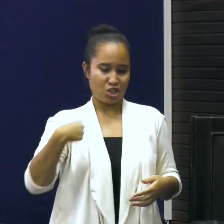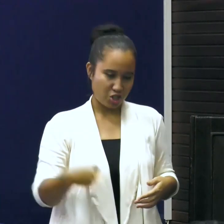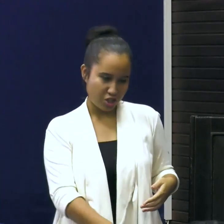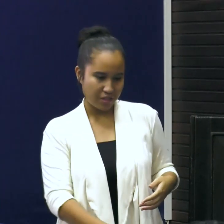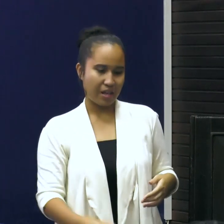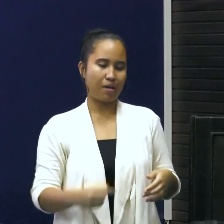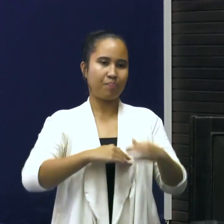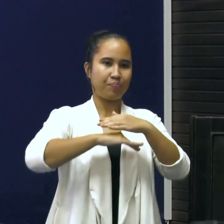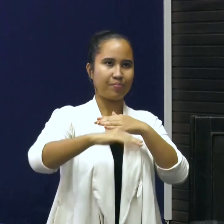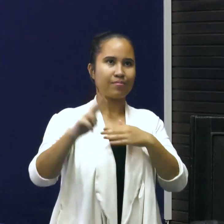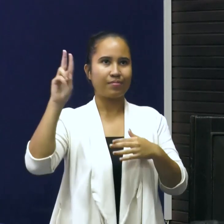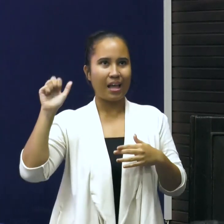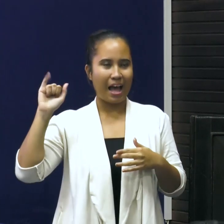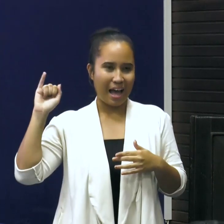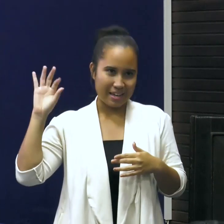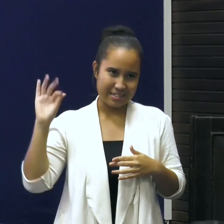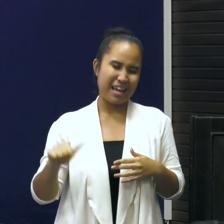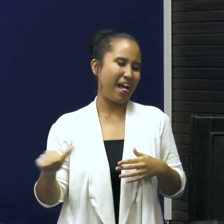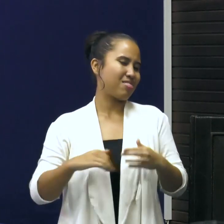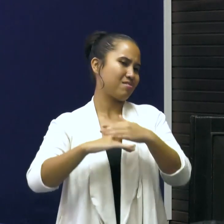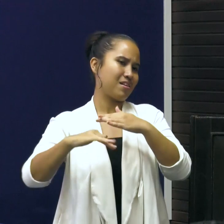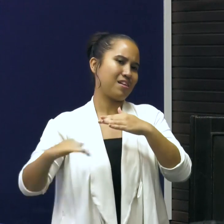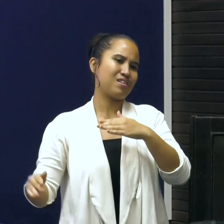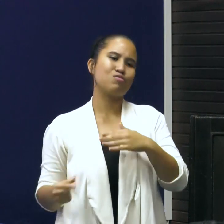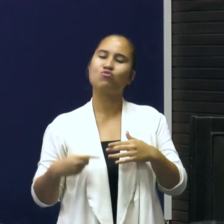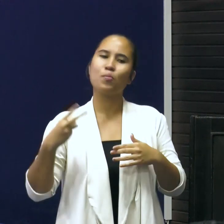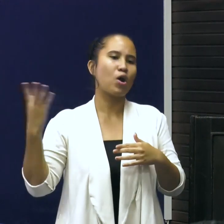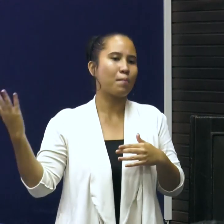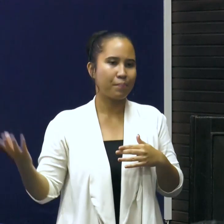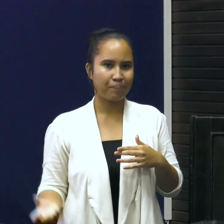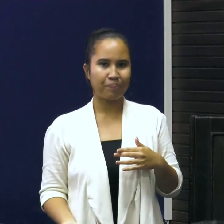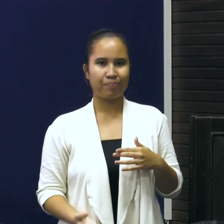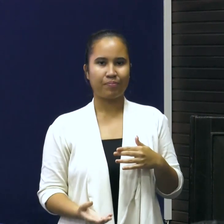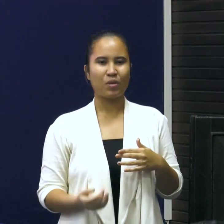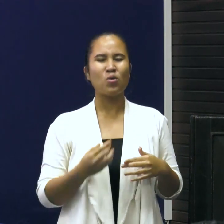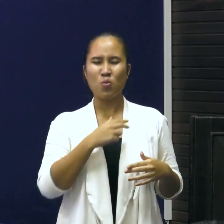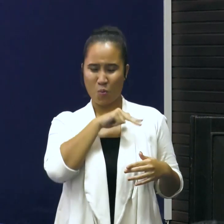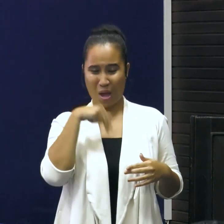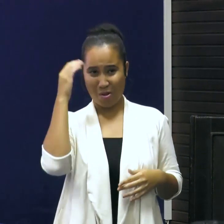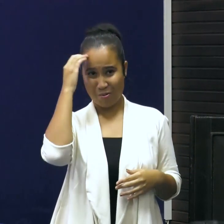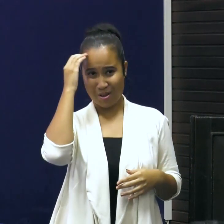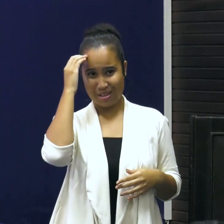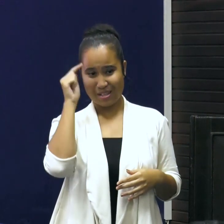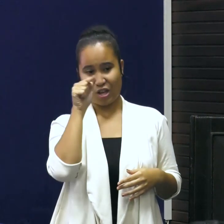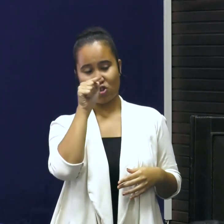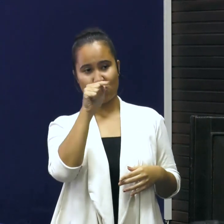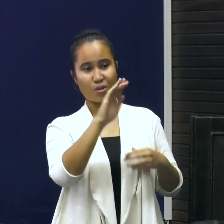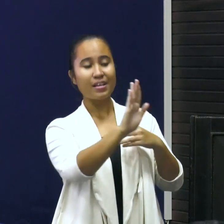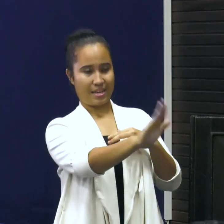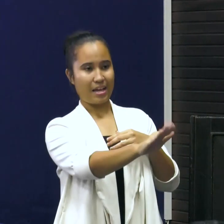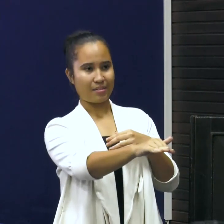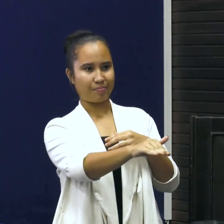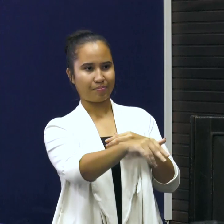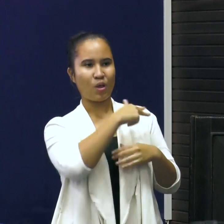Lucia, Haiti en zo. En noem maar op. Colombia. We weten dat jullie daar zijn. We zijn